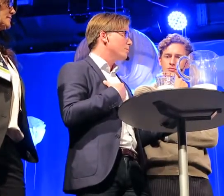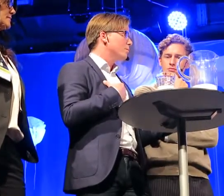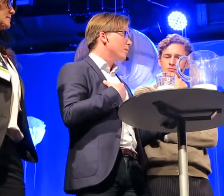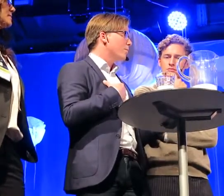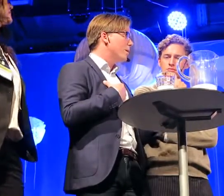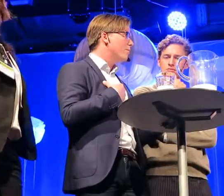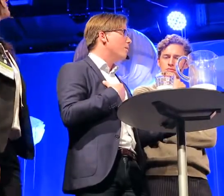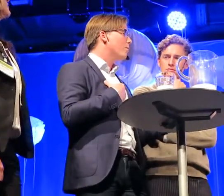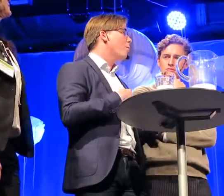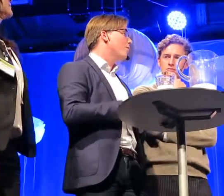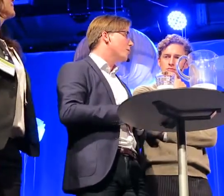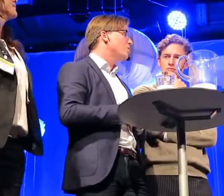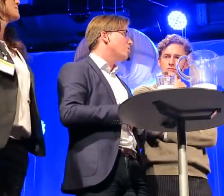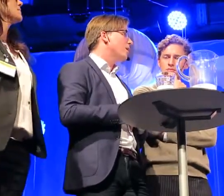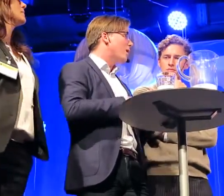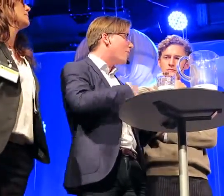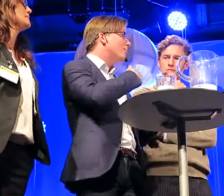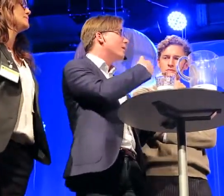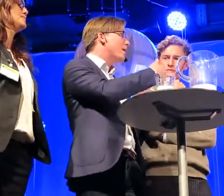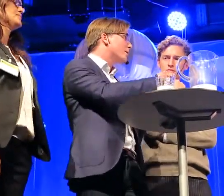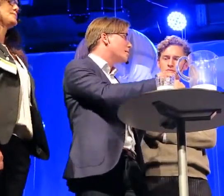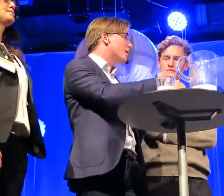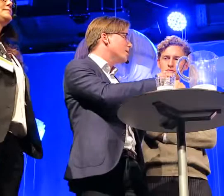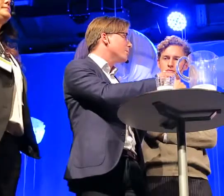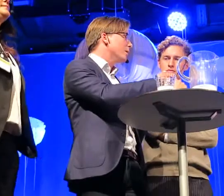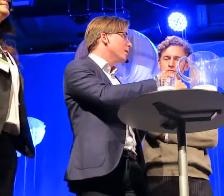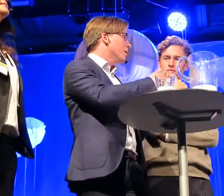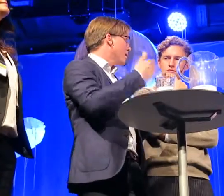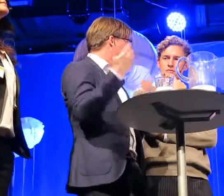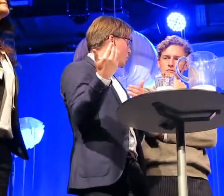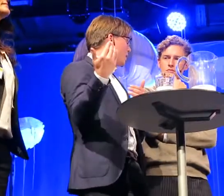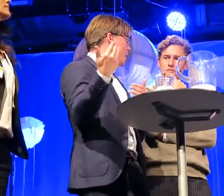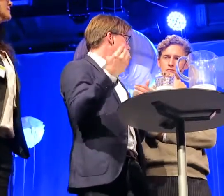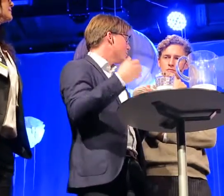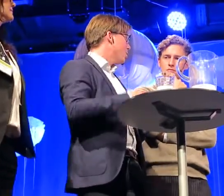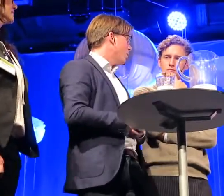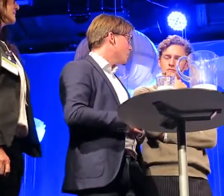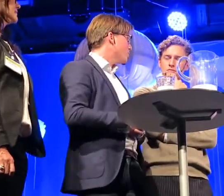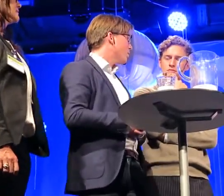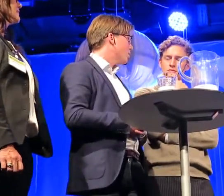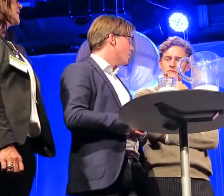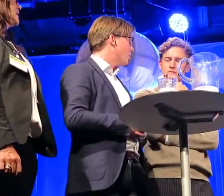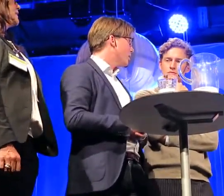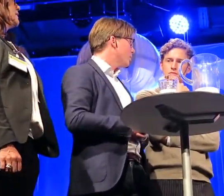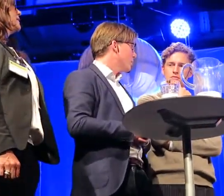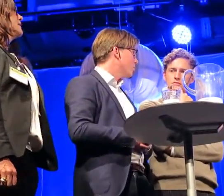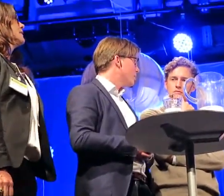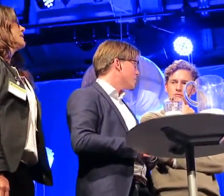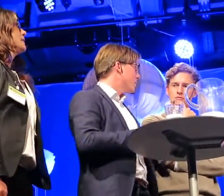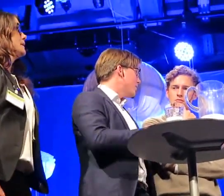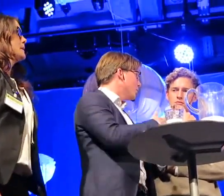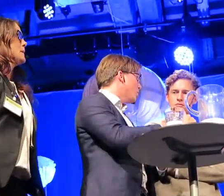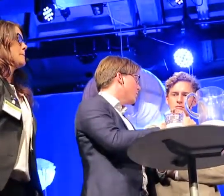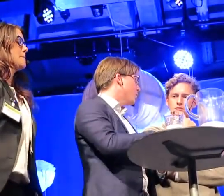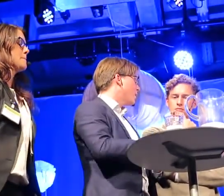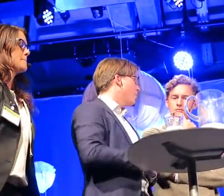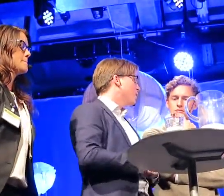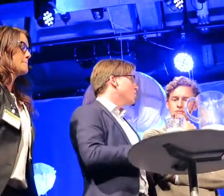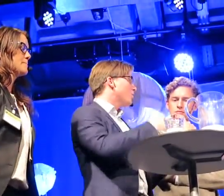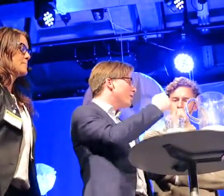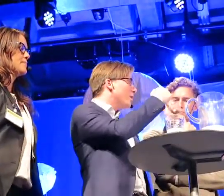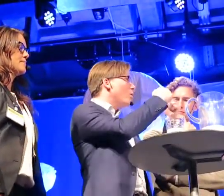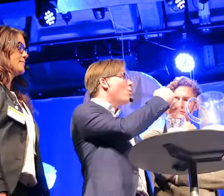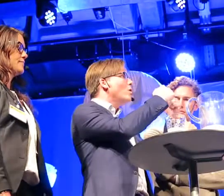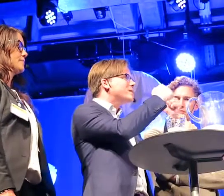det nu. Men ofta så är det bättre att använda marknadsmekanismen. På samma sätt som jag har lärt mig saker om Miljöpartiet periodvis, i vad de har fört